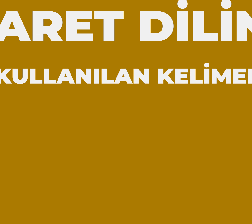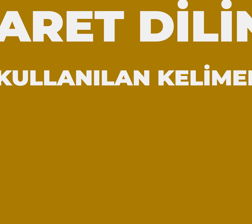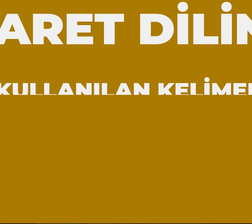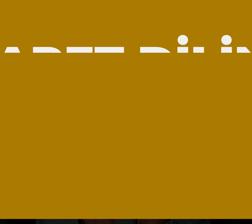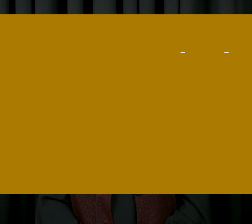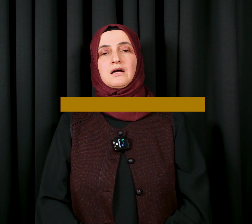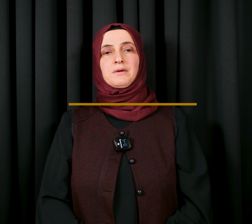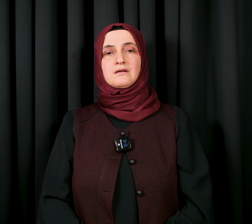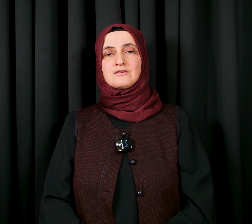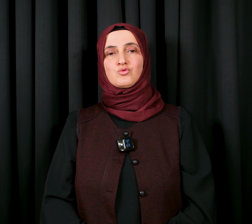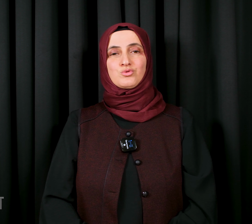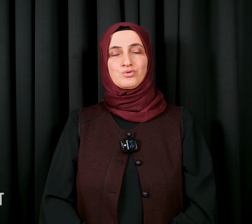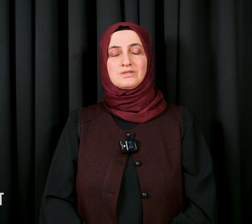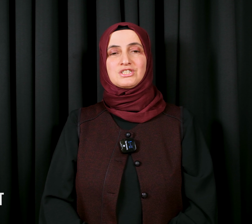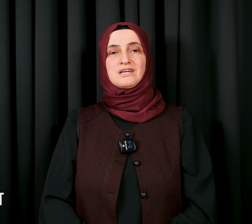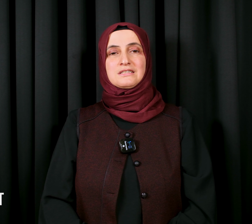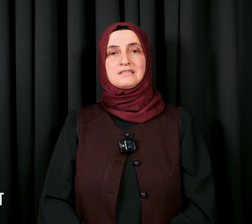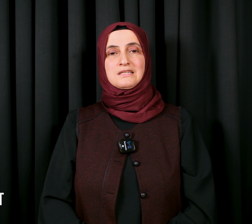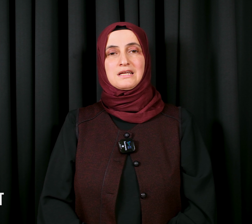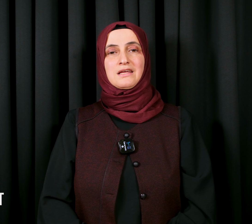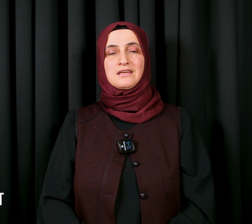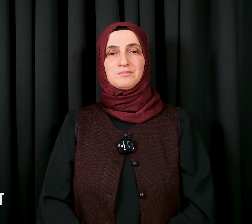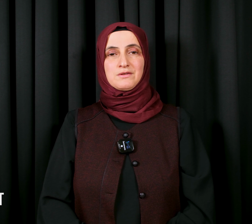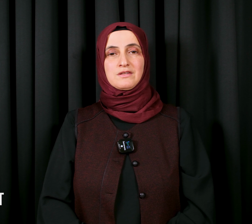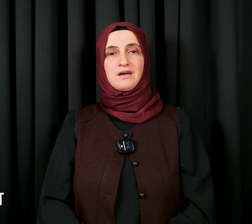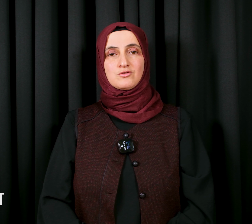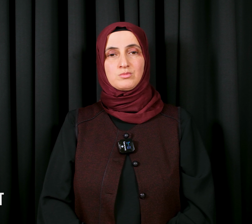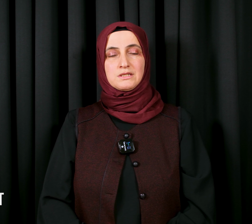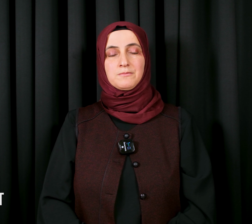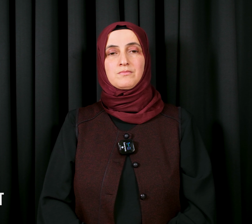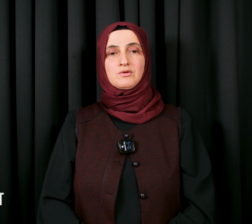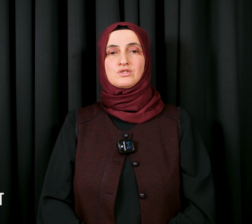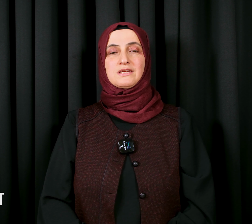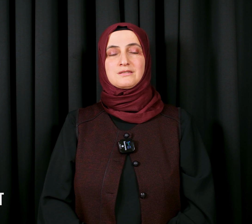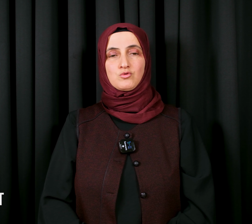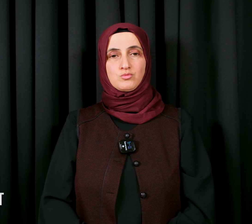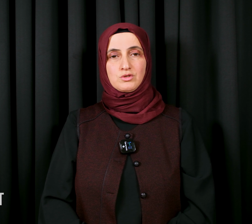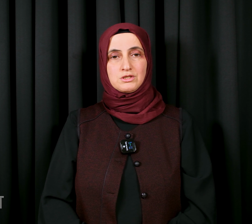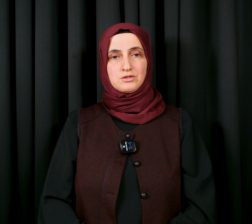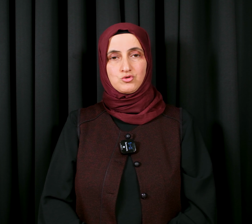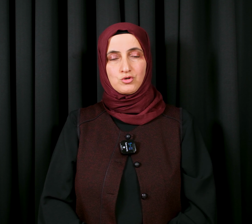Merhabalar, ben Arzu Turgut. İşaret dili eğitmeni ve tercümanıyım. Bir özel eğitim kurumunda çalışıyorum.